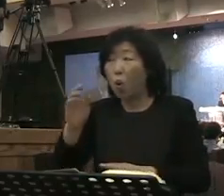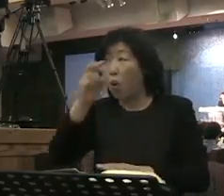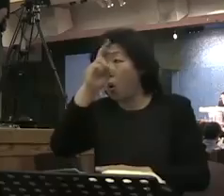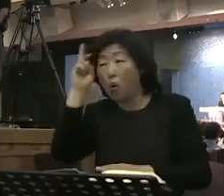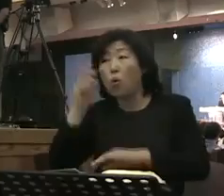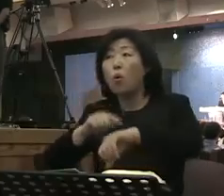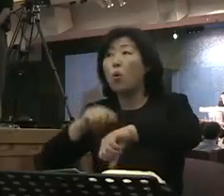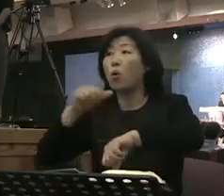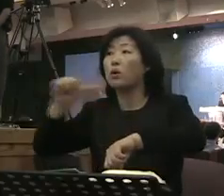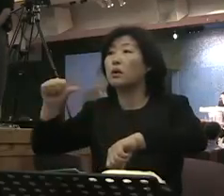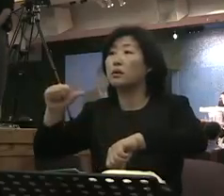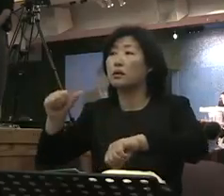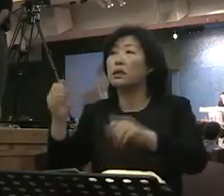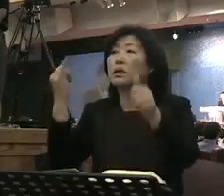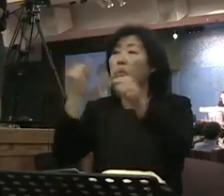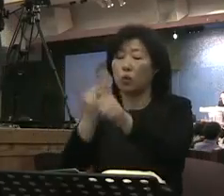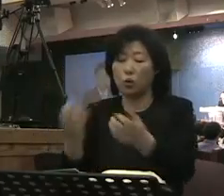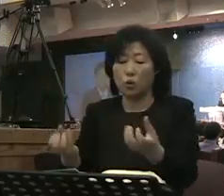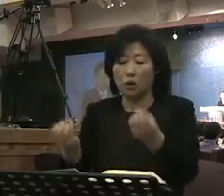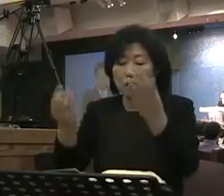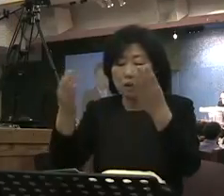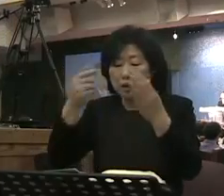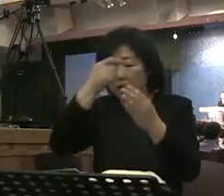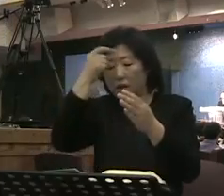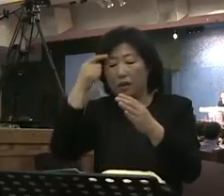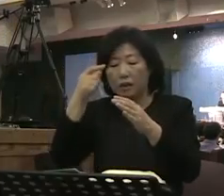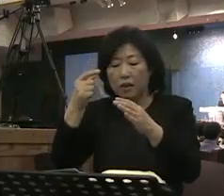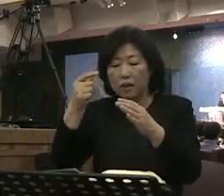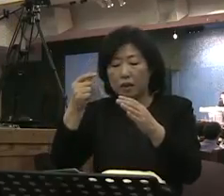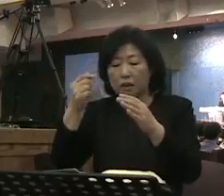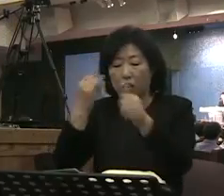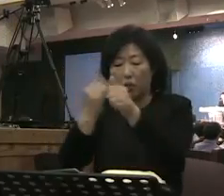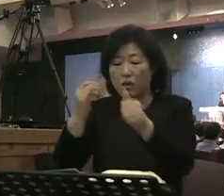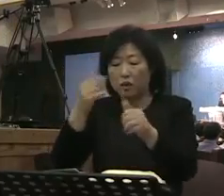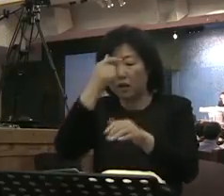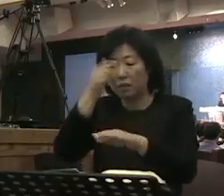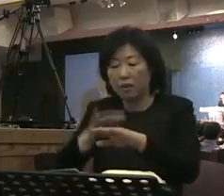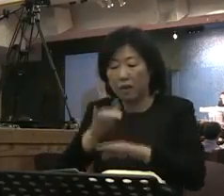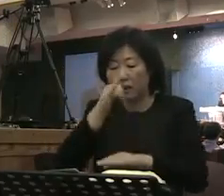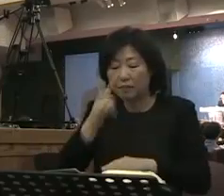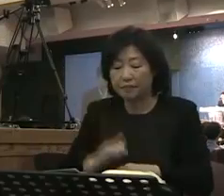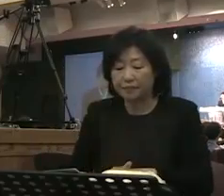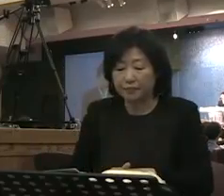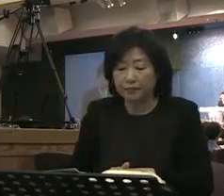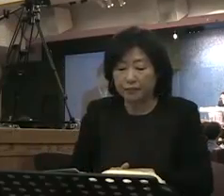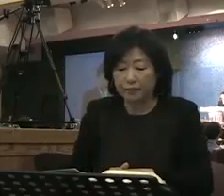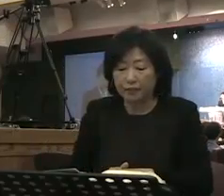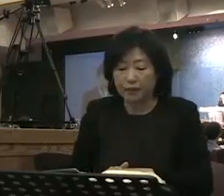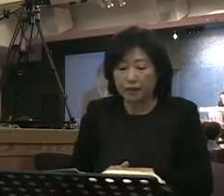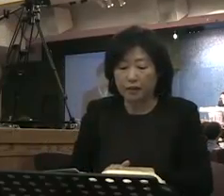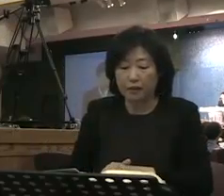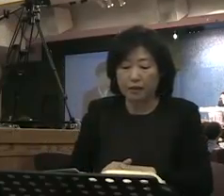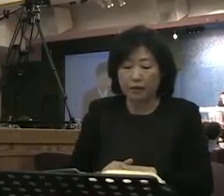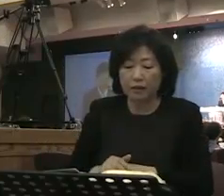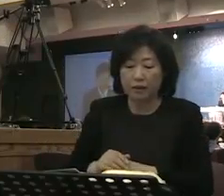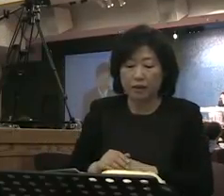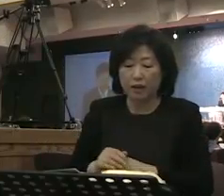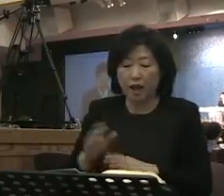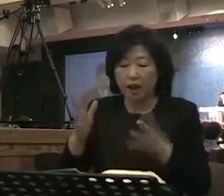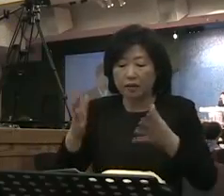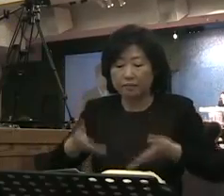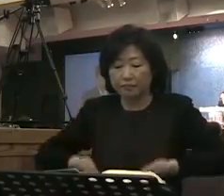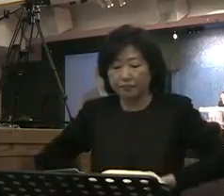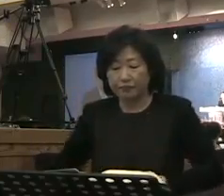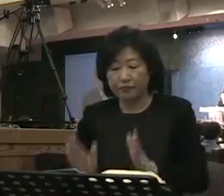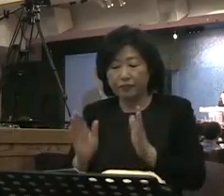있고요. 김서구, 김은숙 커플은 이번 토요일 결혼 예배가 있습니다. 그리고 상윤이와 이래를 출산하신